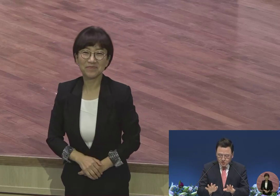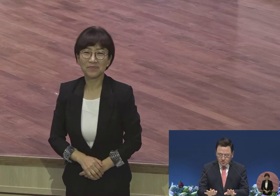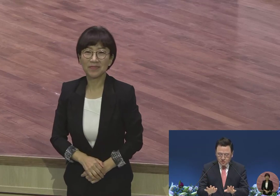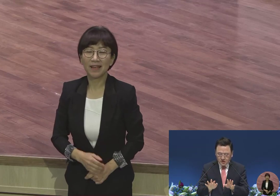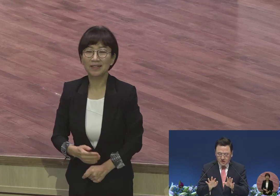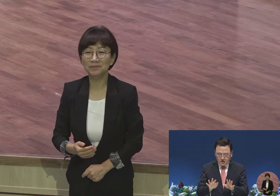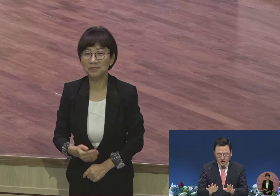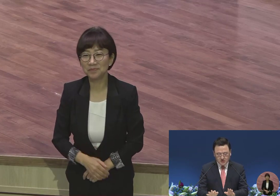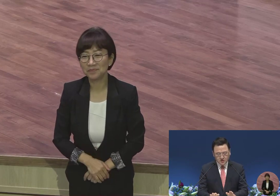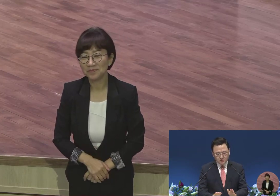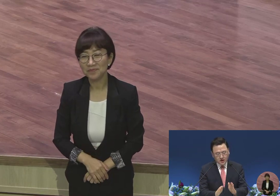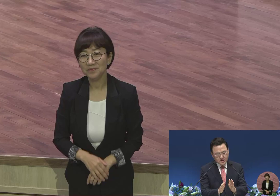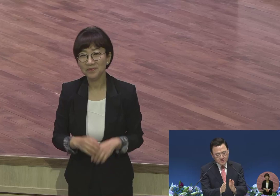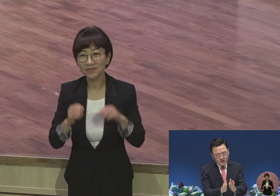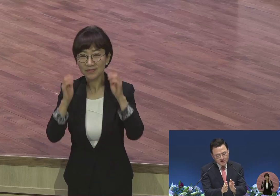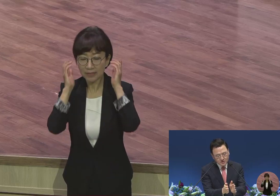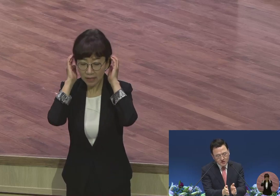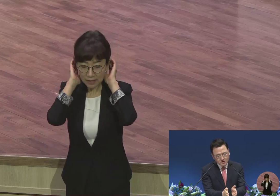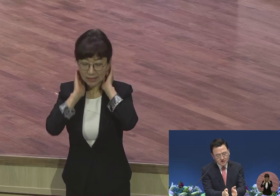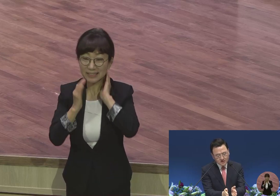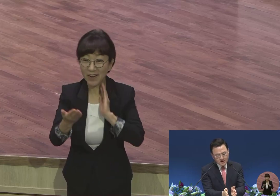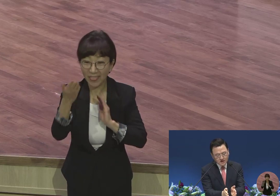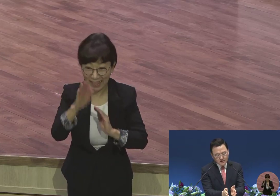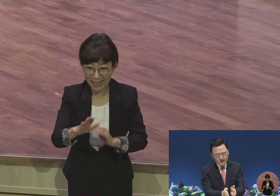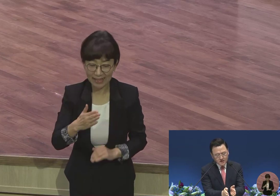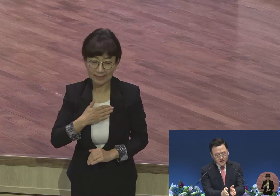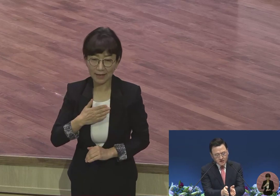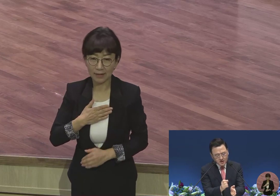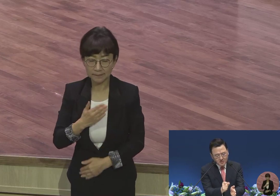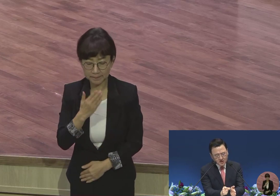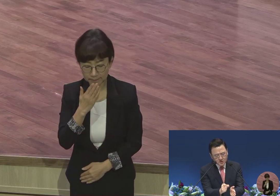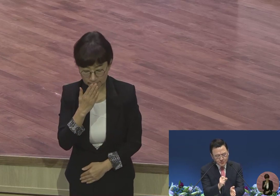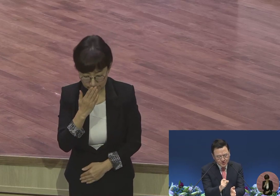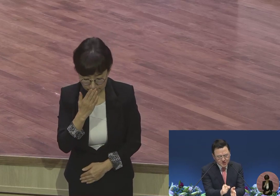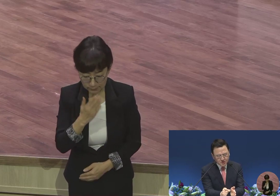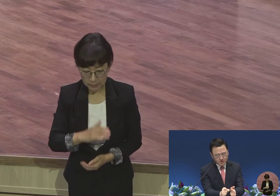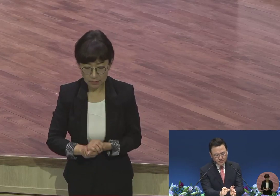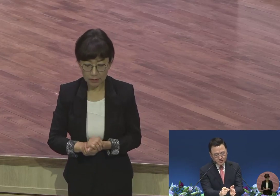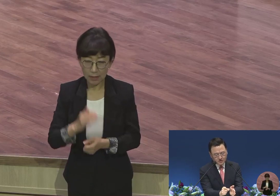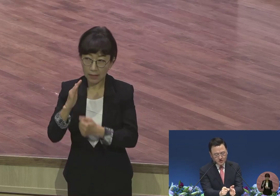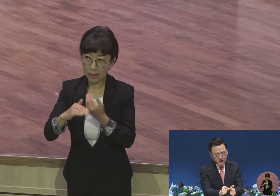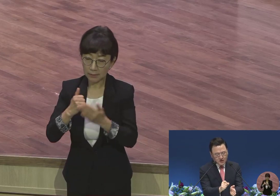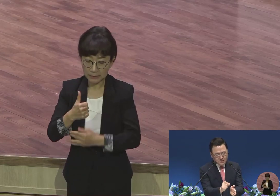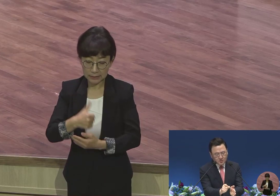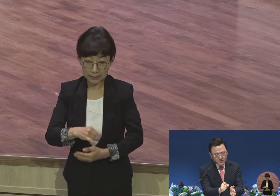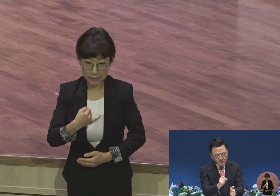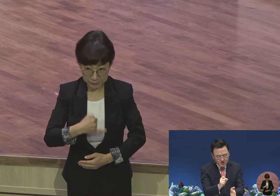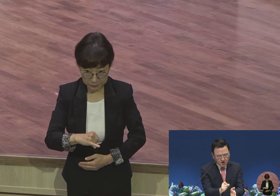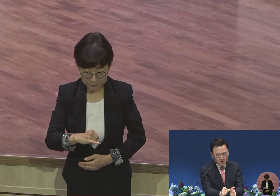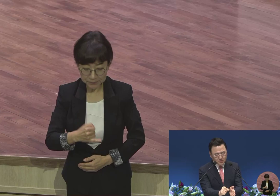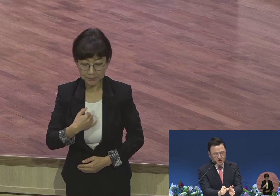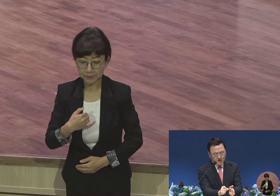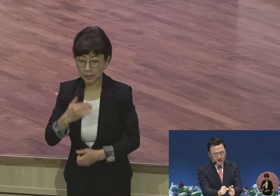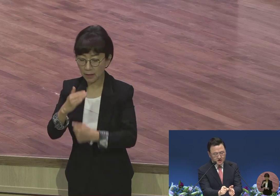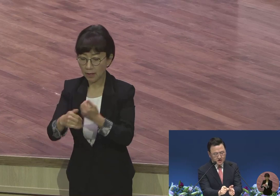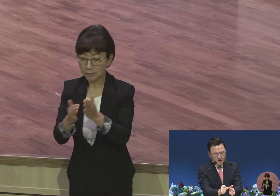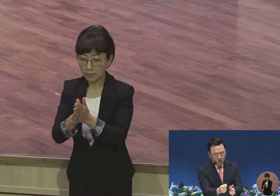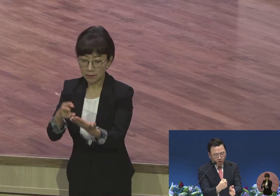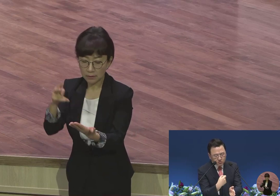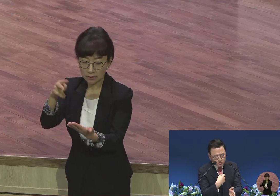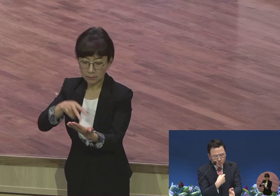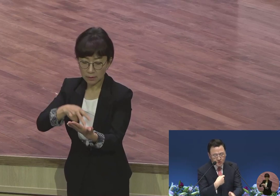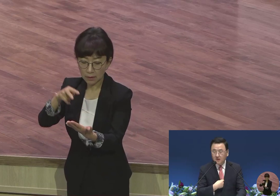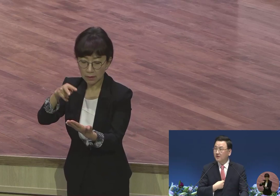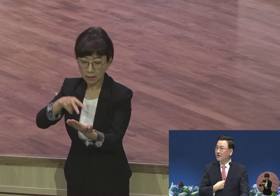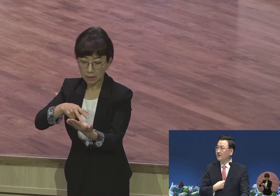내가 피조물의 자세로 하나의 말씀을 읽을 때 그 말씀이 빛이거든요. 그 말씀이 생명입니다.